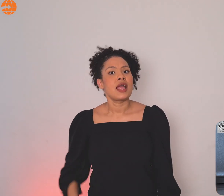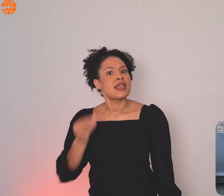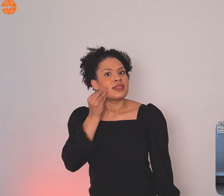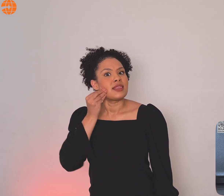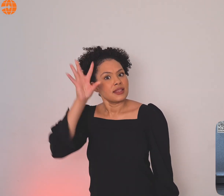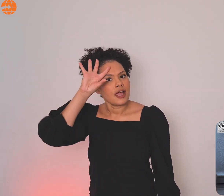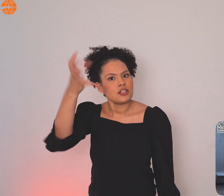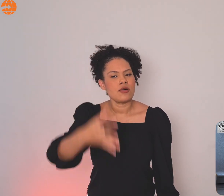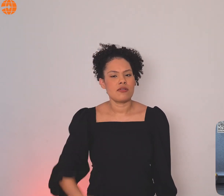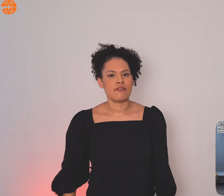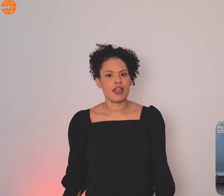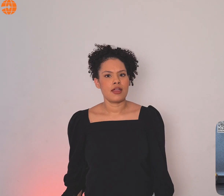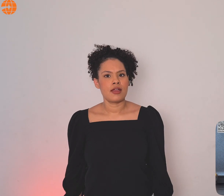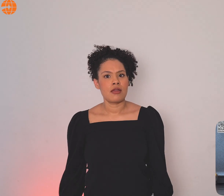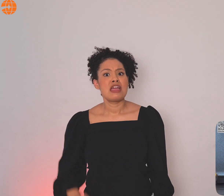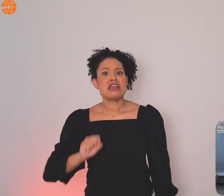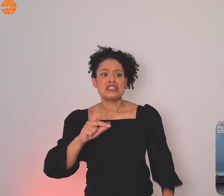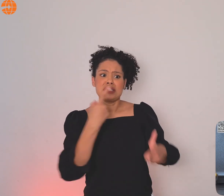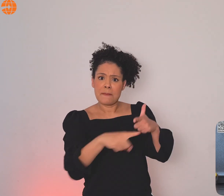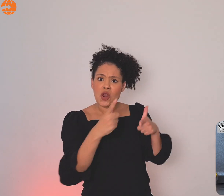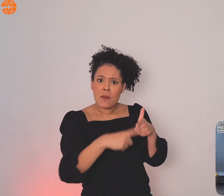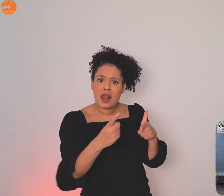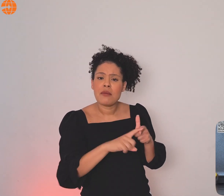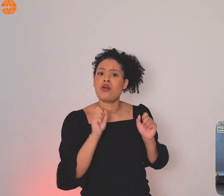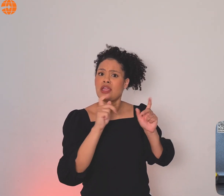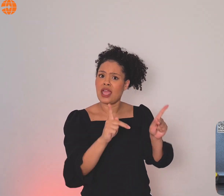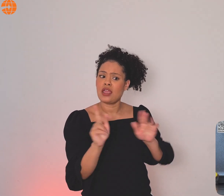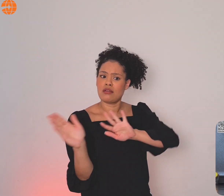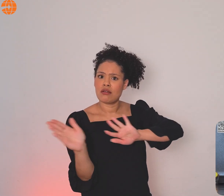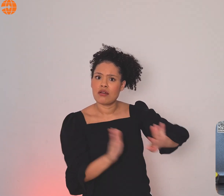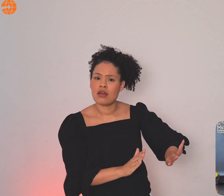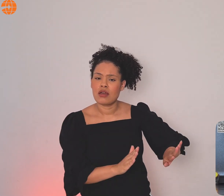outra coisa, independente do problema, não pare.